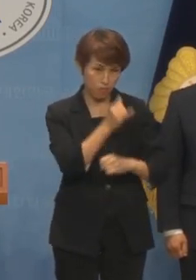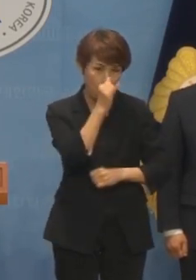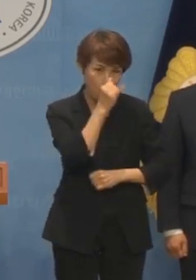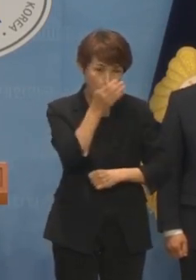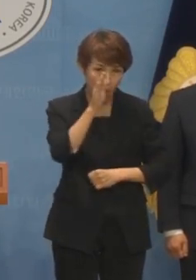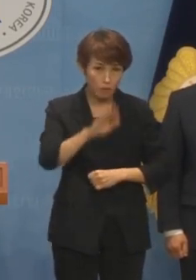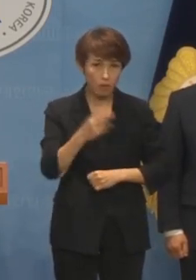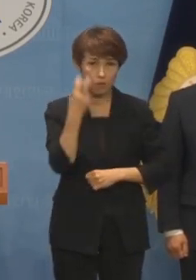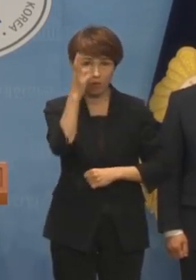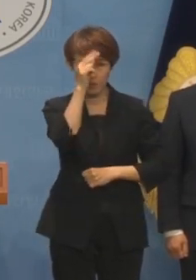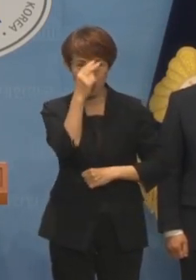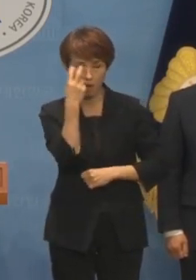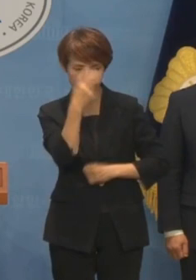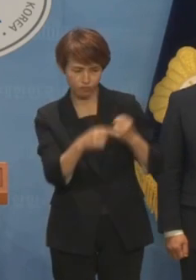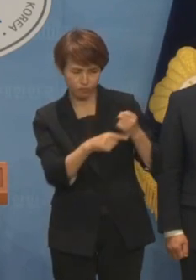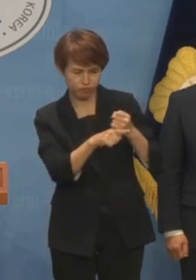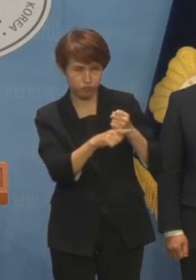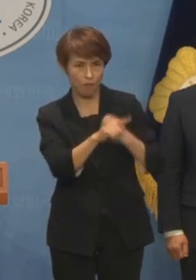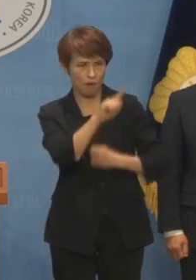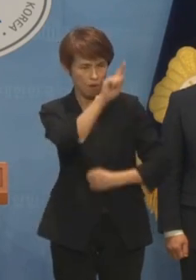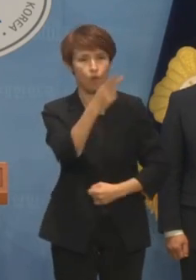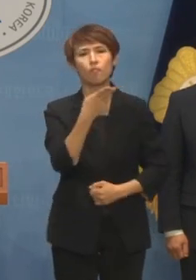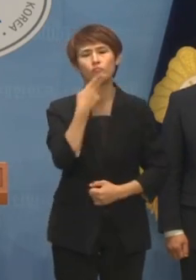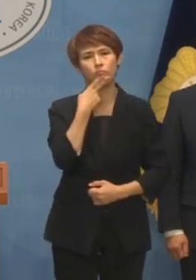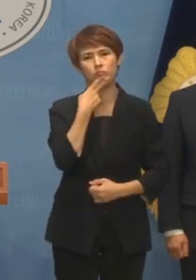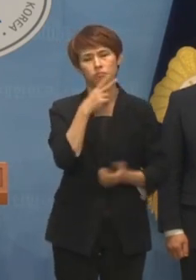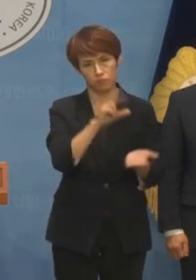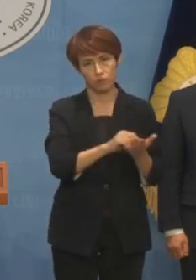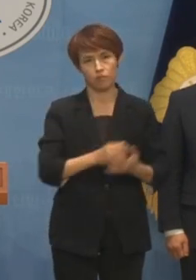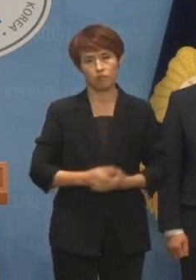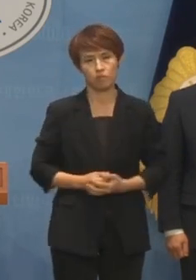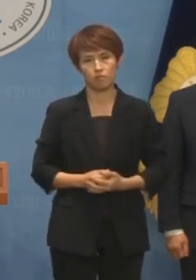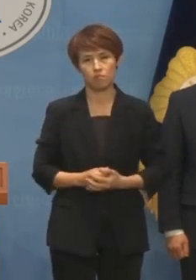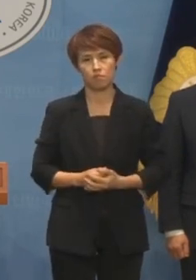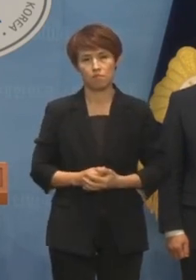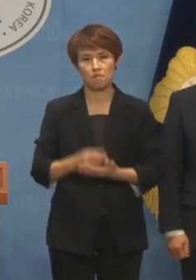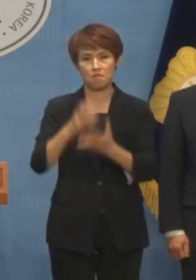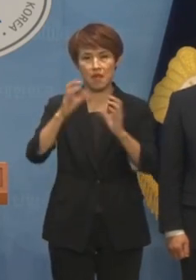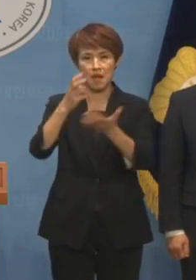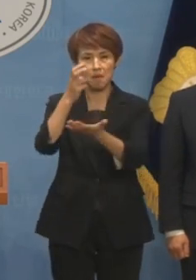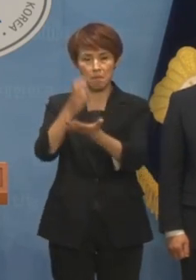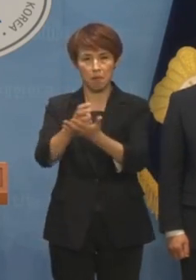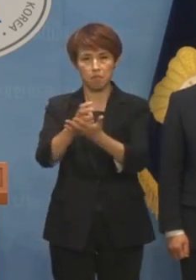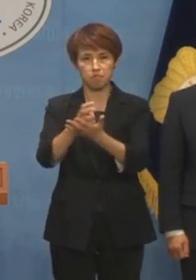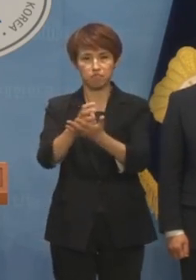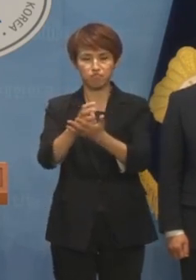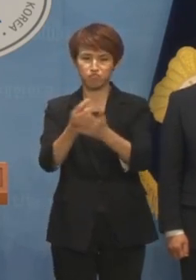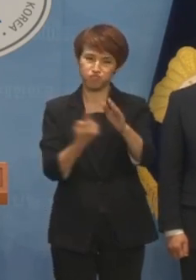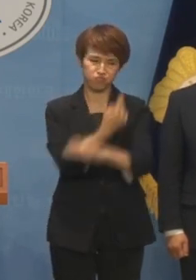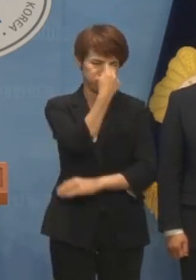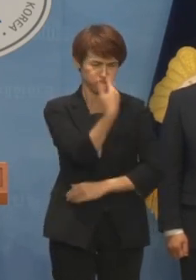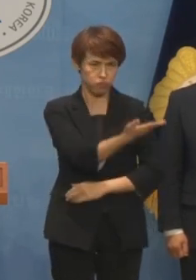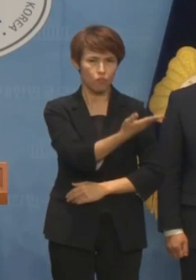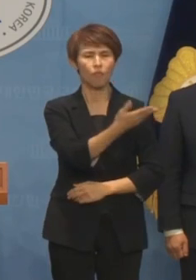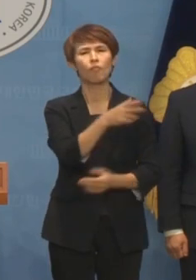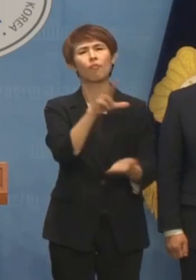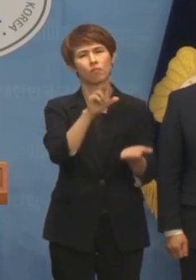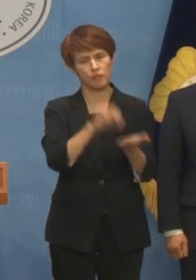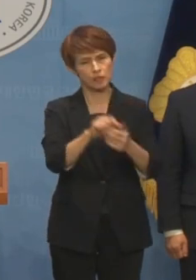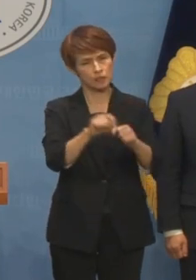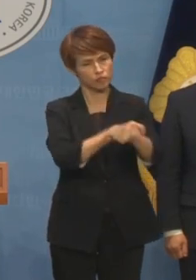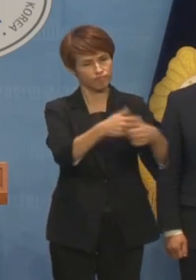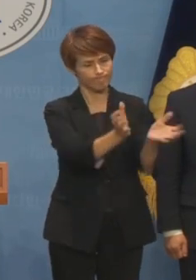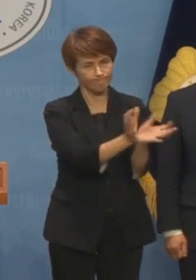된 수사조차 받지 않고 있습니다. 치외 법권이자 언터처블인 특수계급이 탄생한